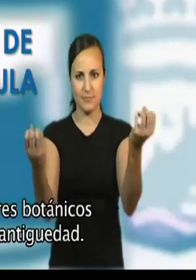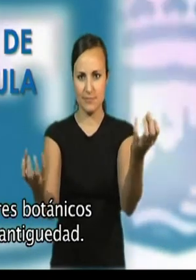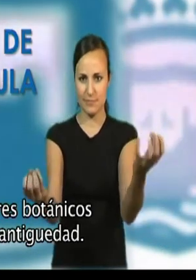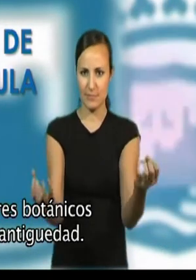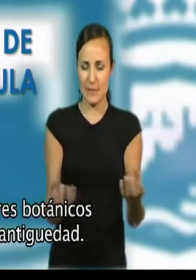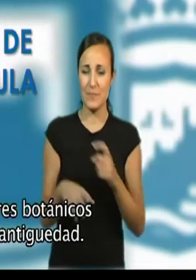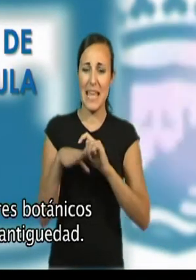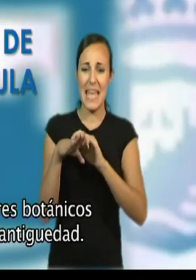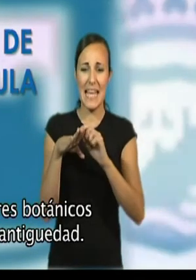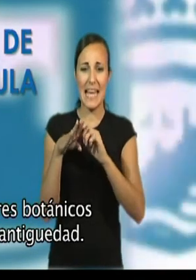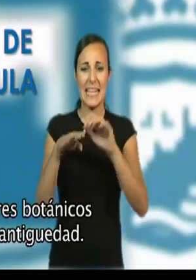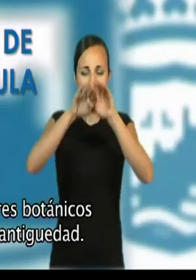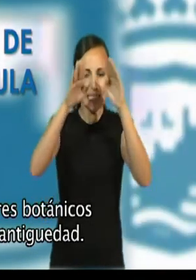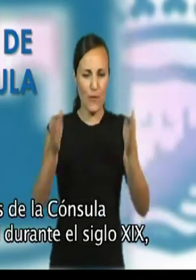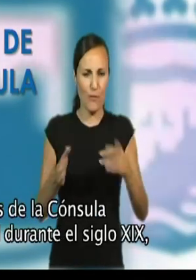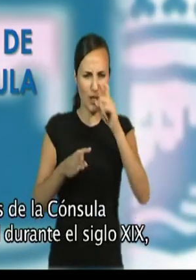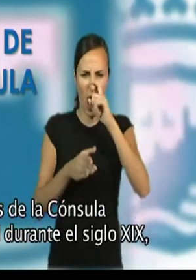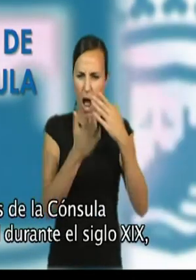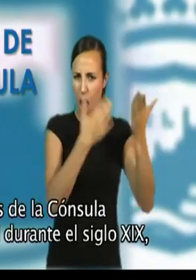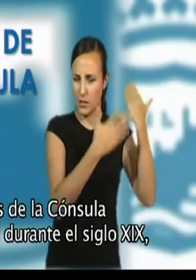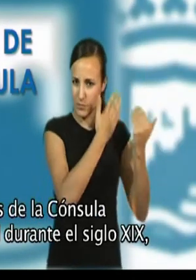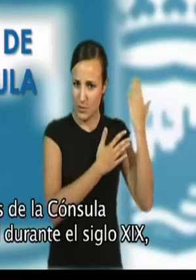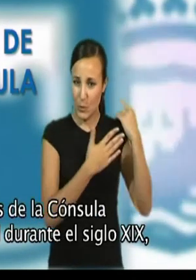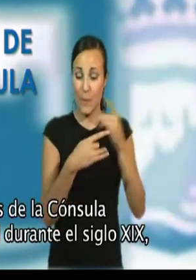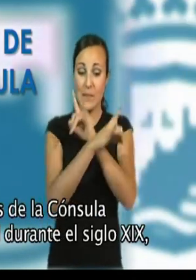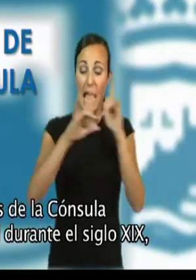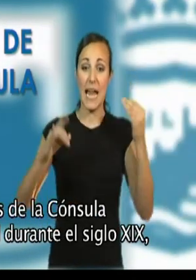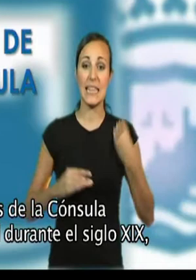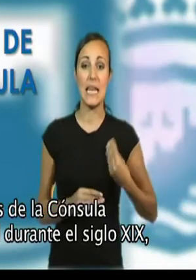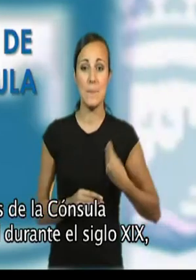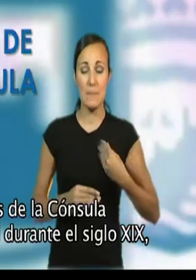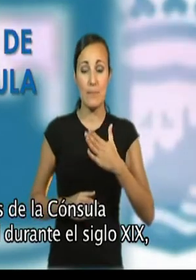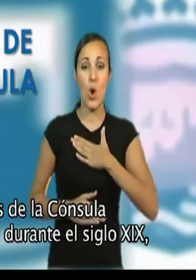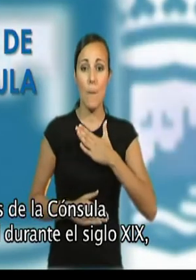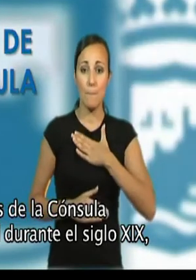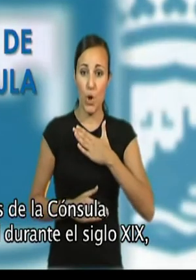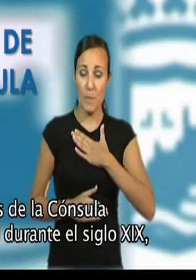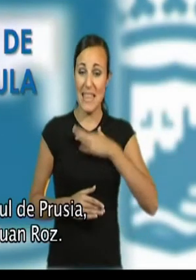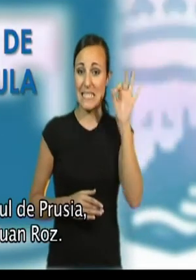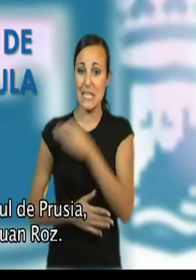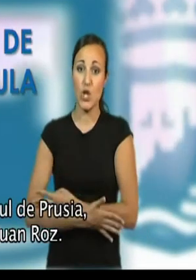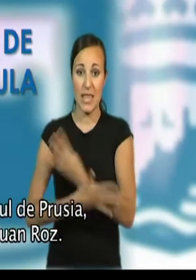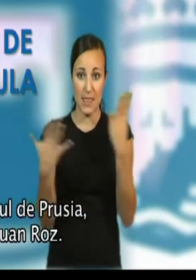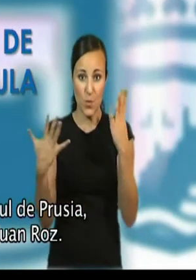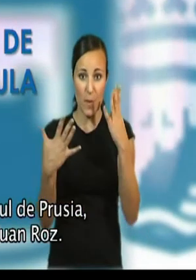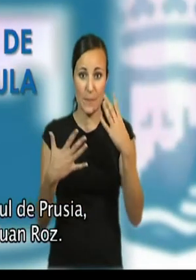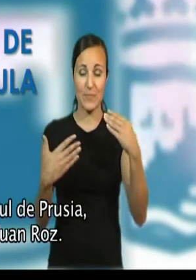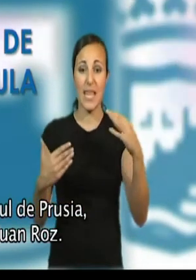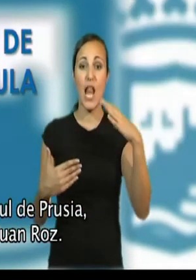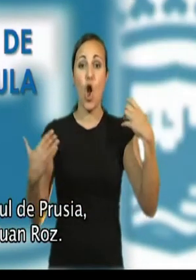botánicos de gran antigüedad. Los jardines de la Cónsula fueron propiedad durante el siglo XIX del cónsul de Prusia, don Juan